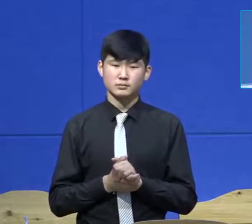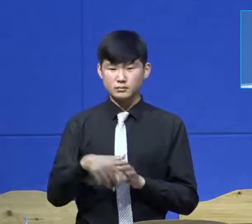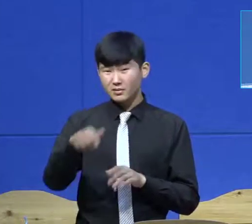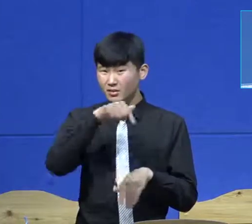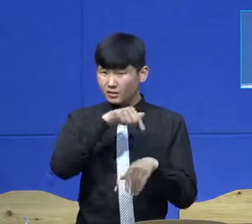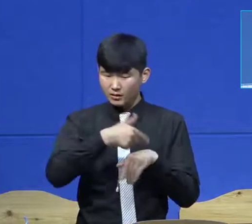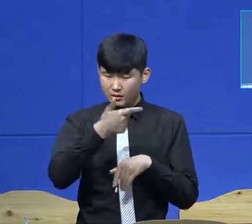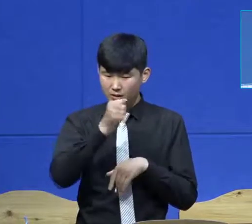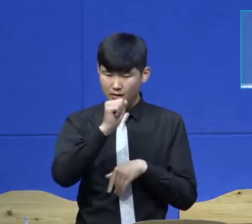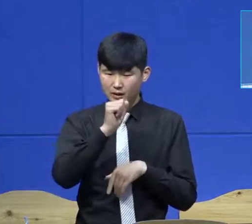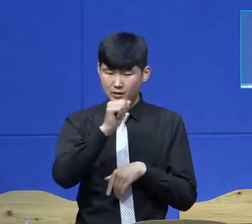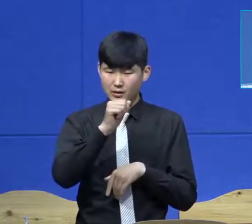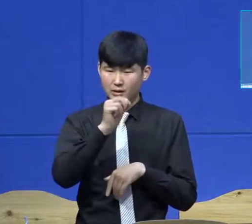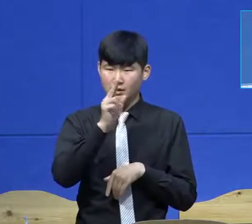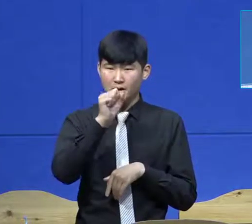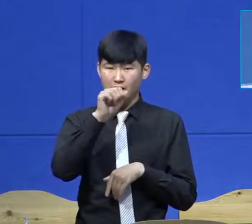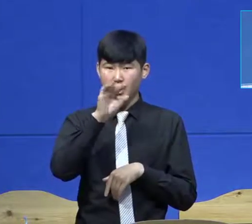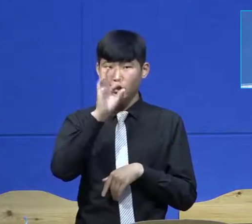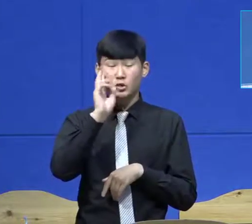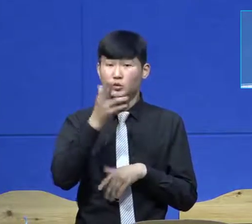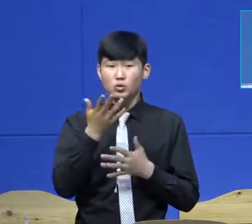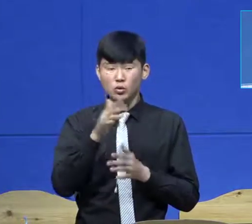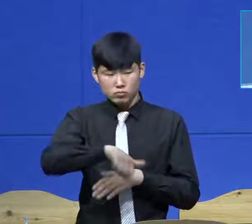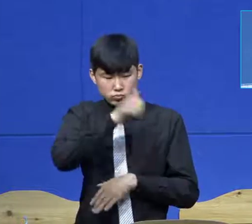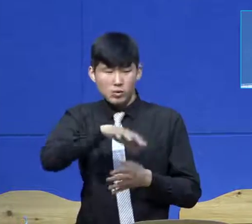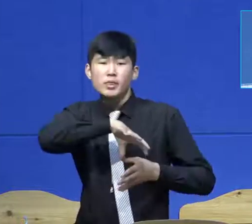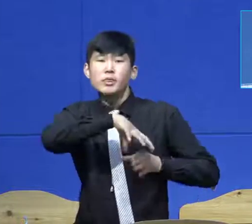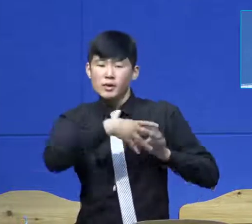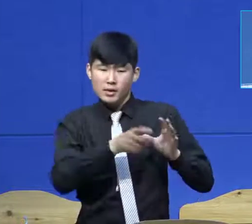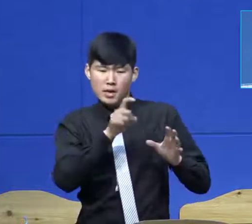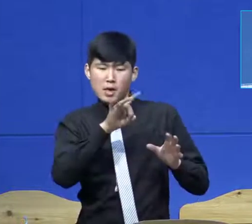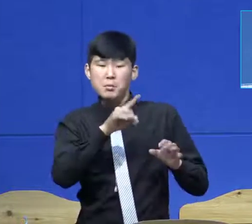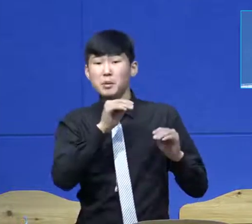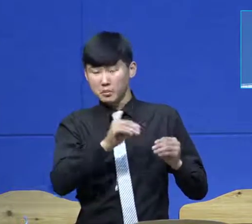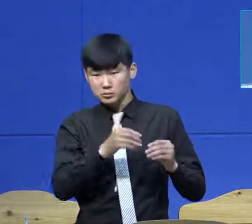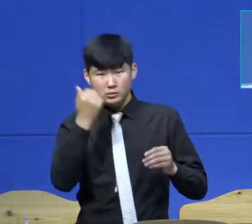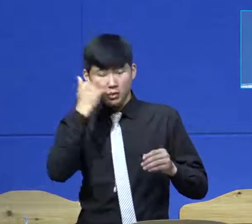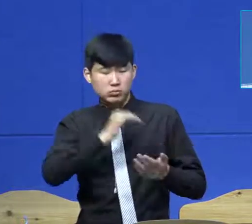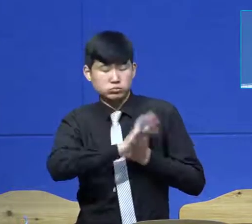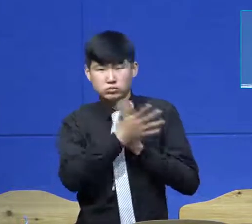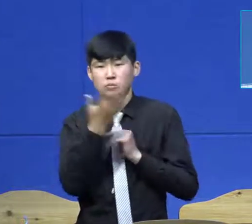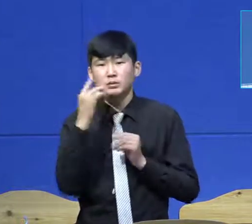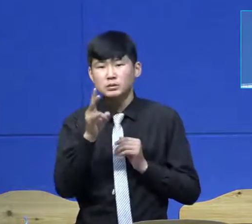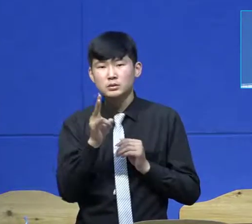тухайн үеийн католик бол бүрэн дэлхийлэг хэлбэр төдий болоод завхарчсан байсан.